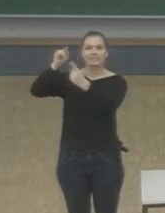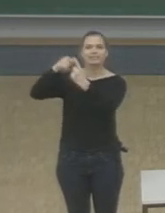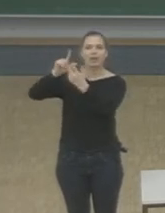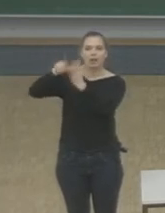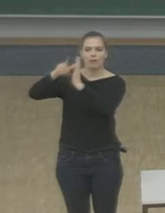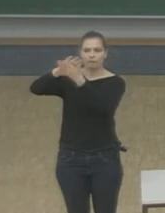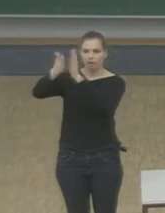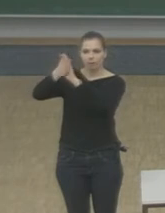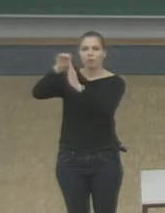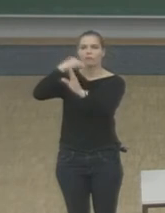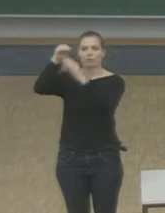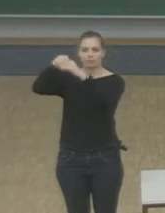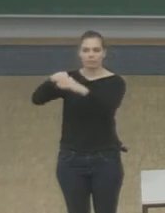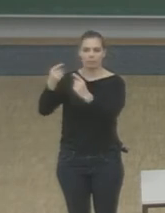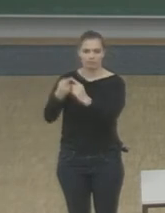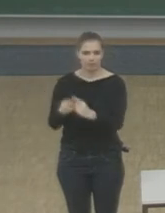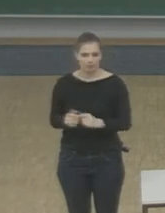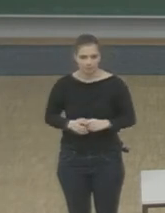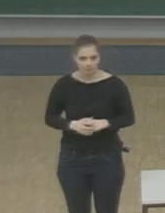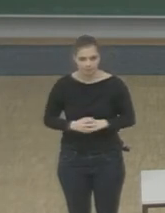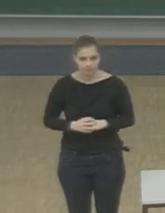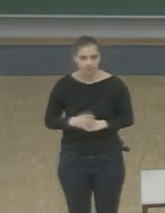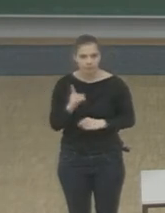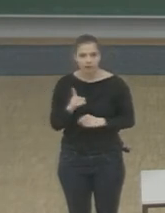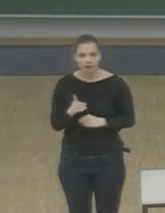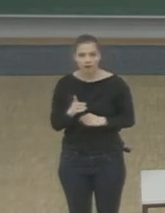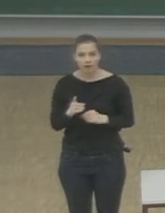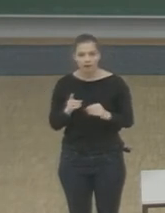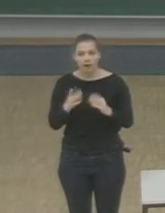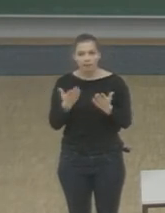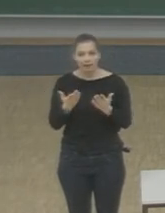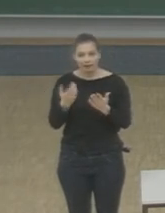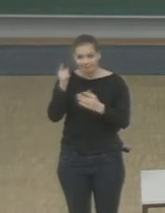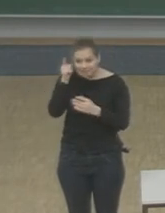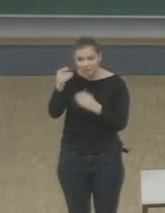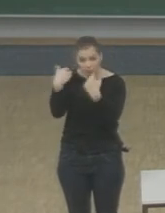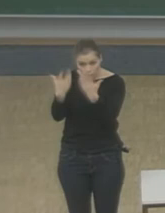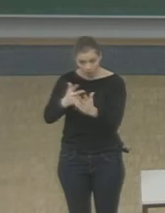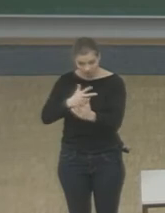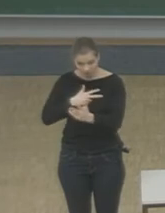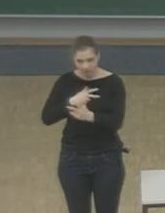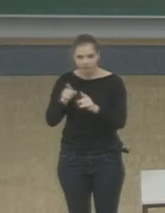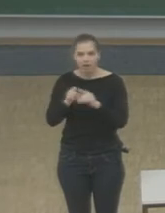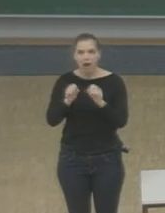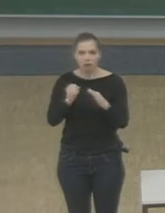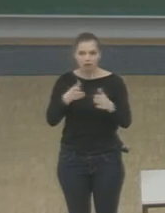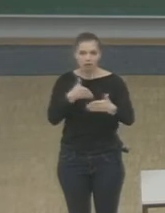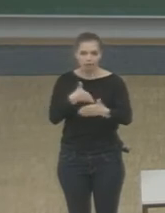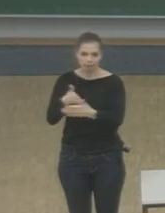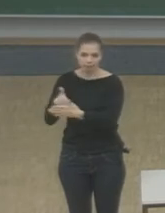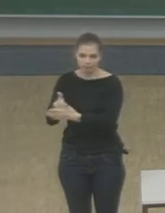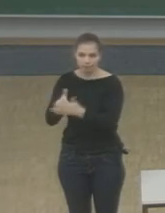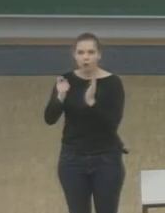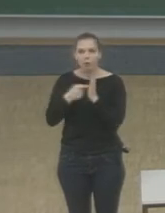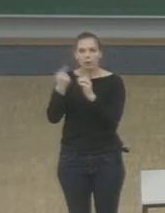abschließen. Ein Aufklärungshindernis stellt das gleich in doppeltem Sinn dar. Die Zahlen verdecken eine